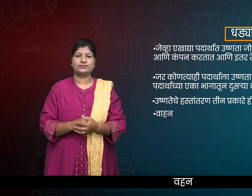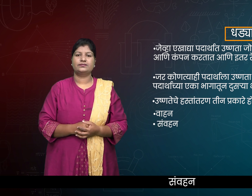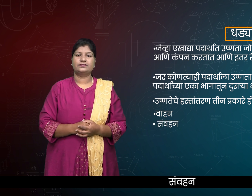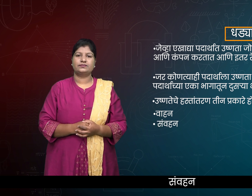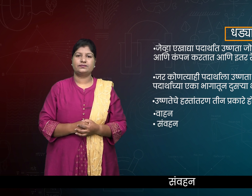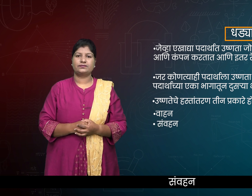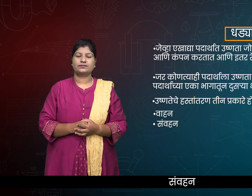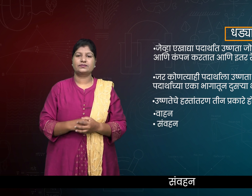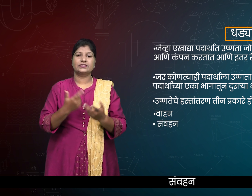संवहन,